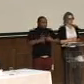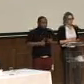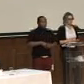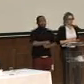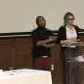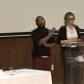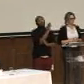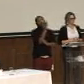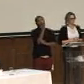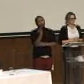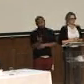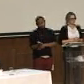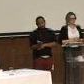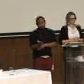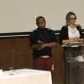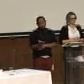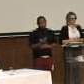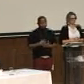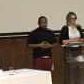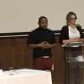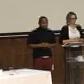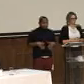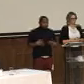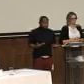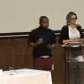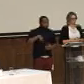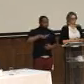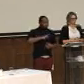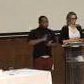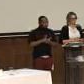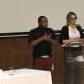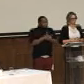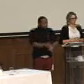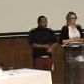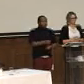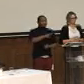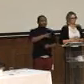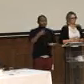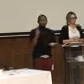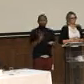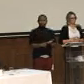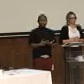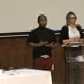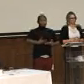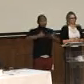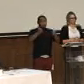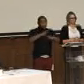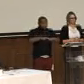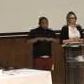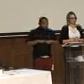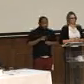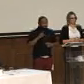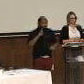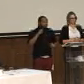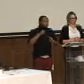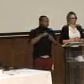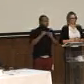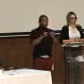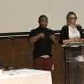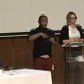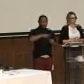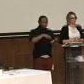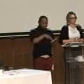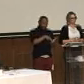inteiro. Esse papel nós estamos cumprindo e vamos cumprir ainda melhor. Por isso, a meta é consolidar o que a gente já